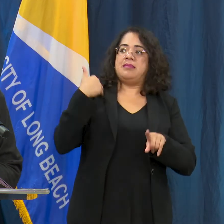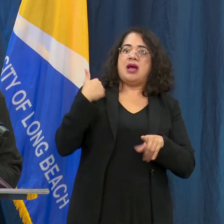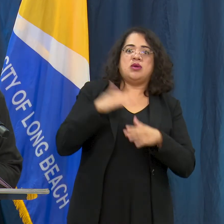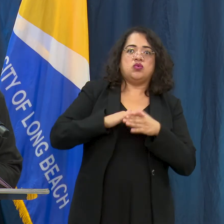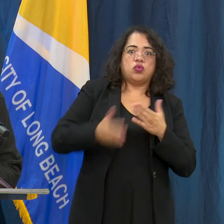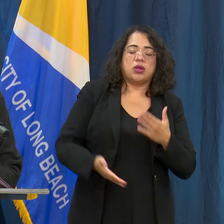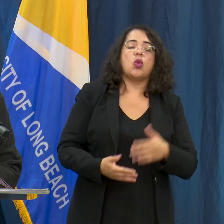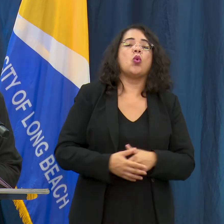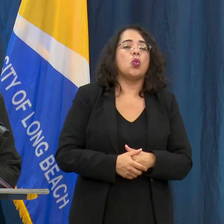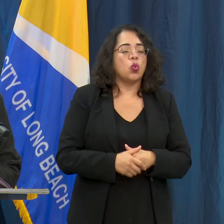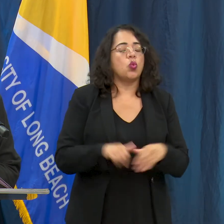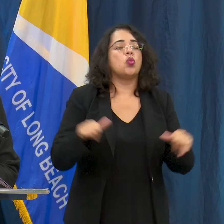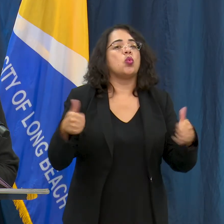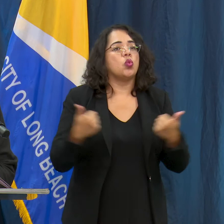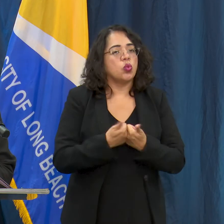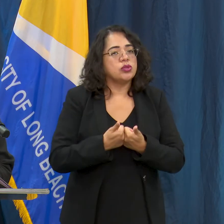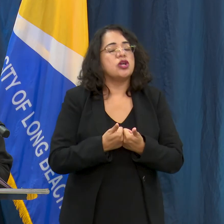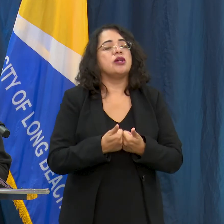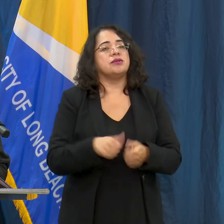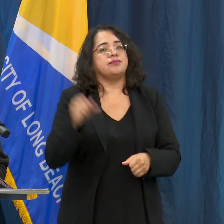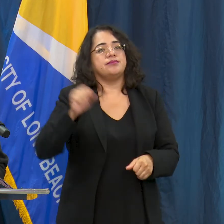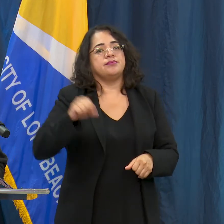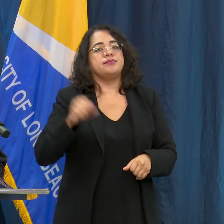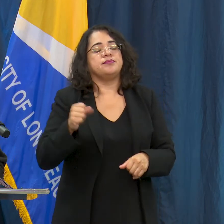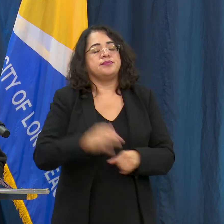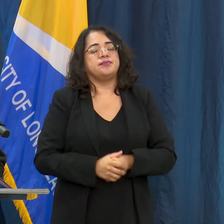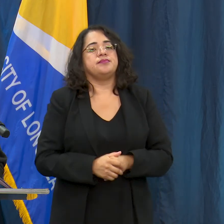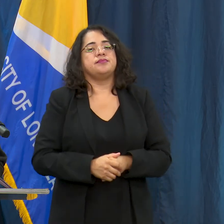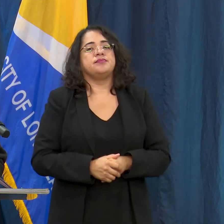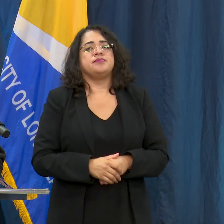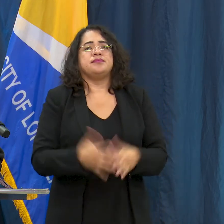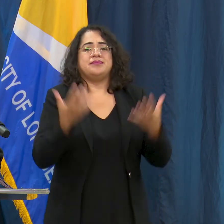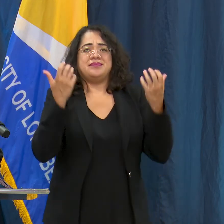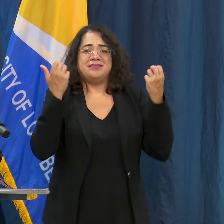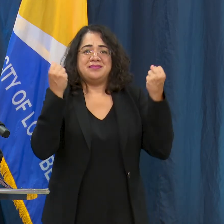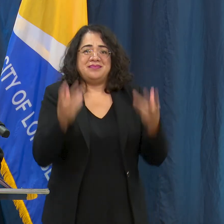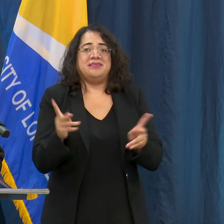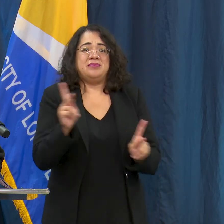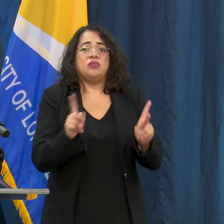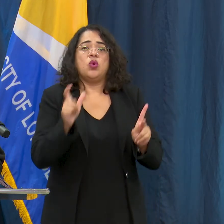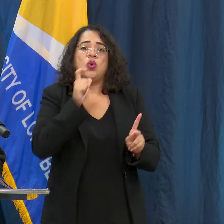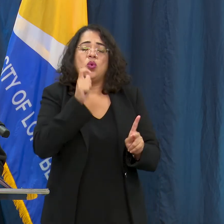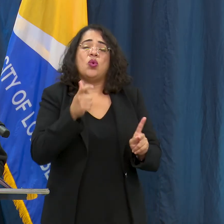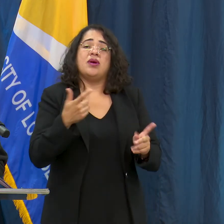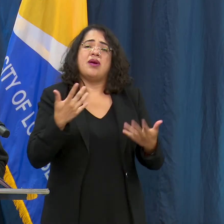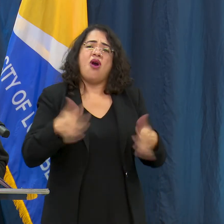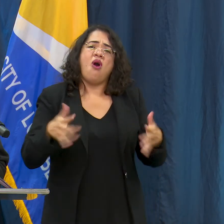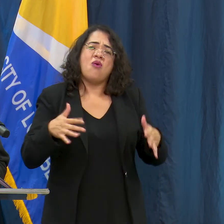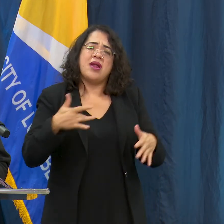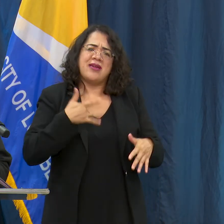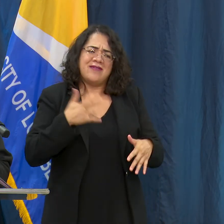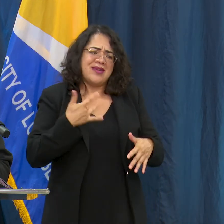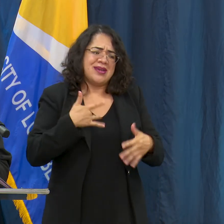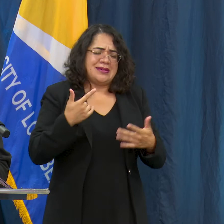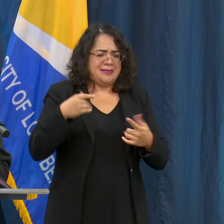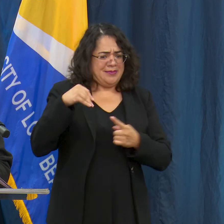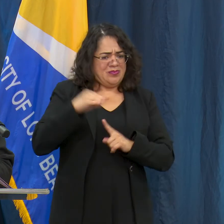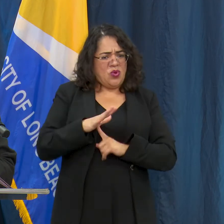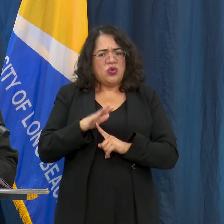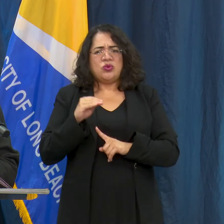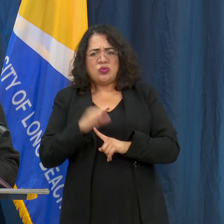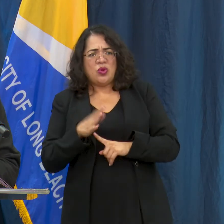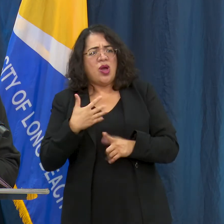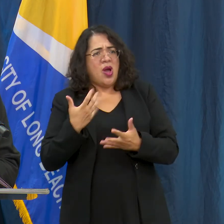sido dificultoso que las personas que están a más riesgo tengan oportunidad de hacer la